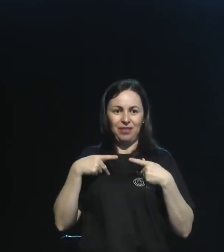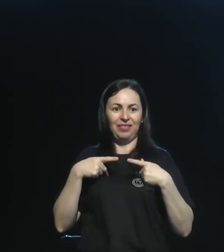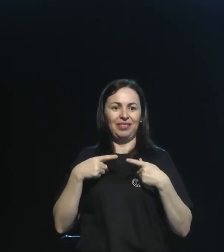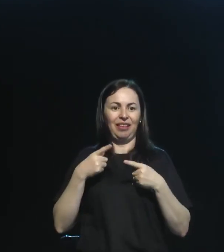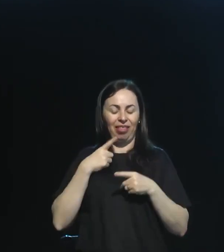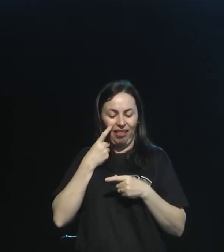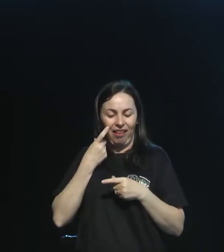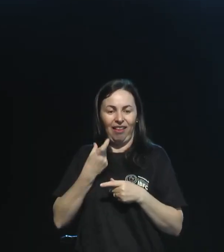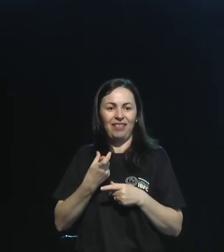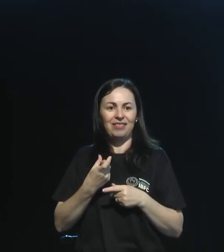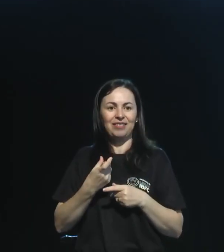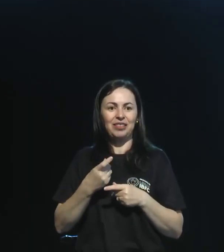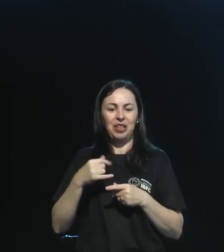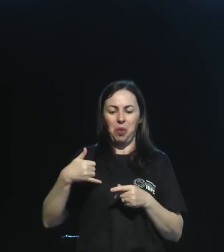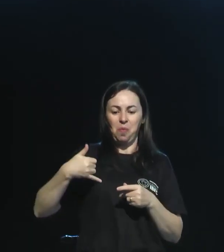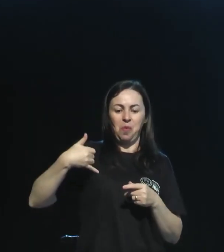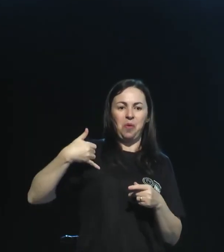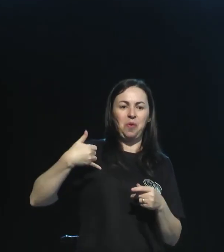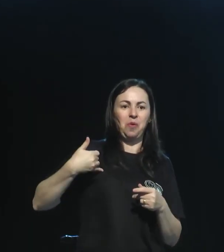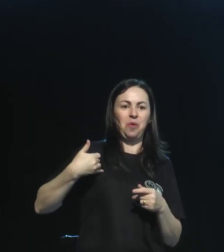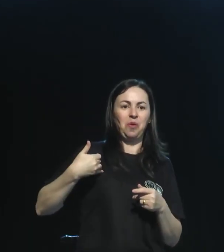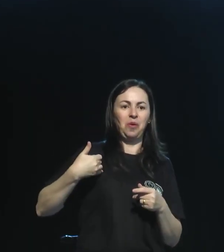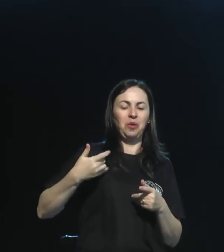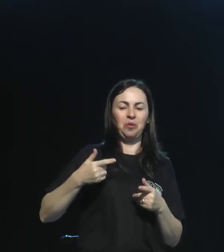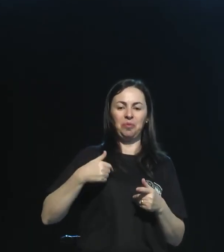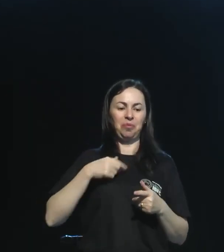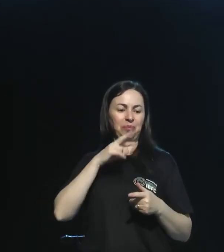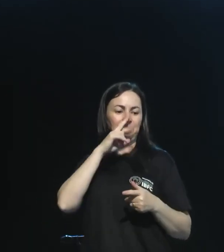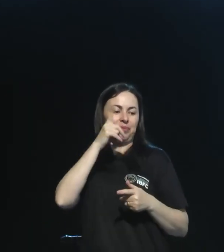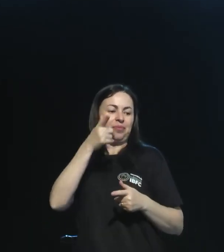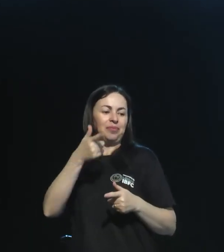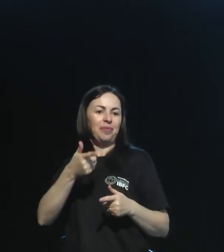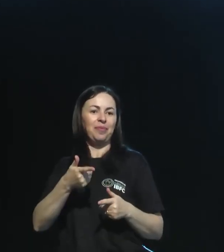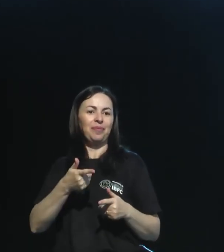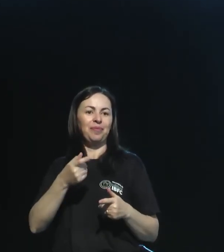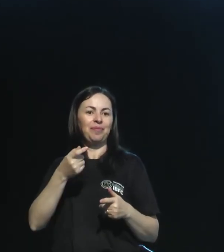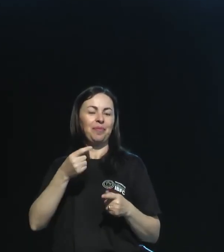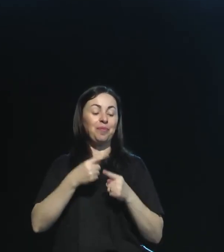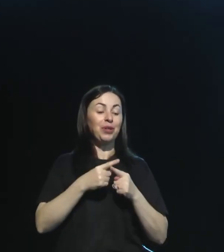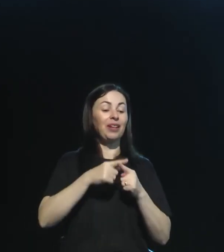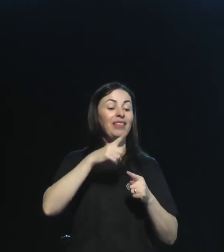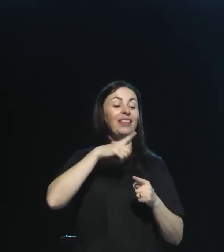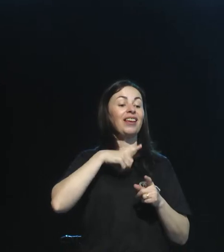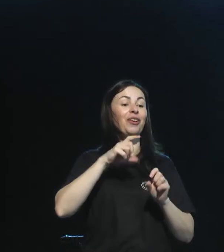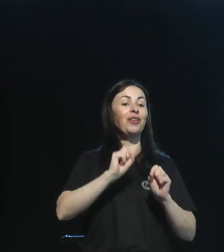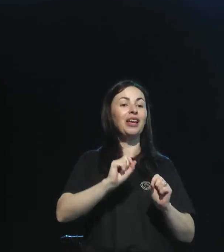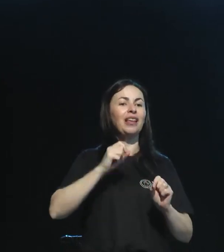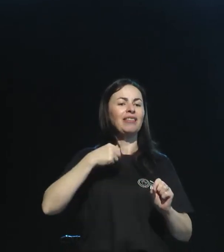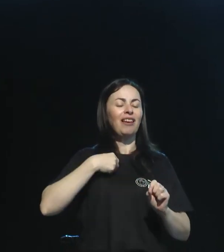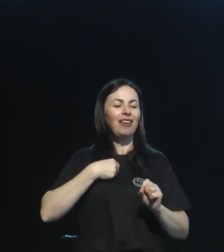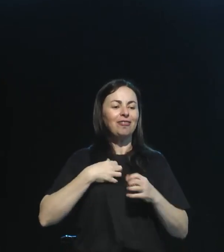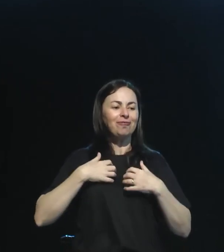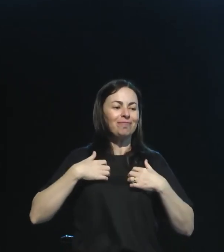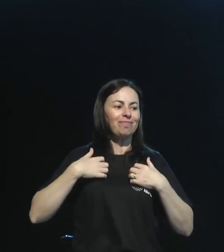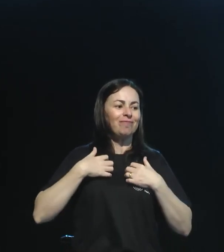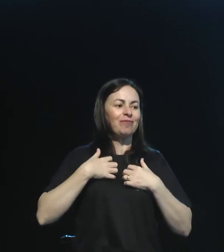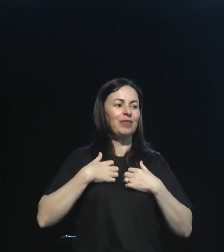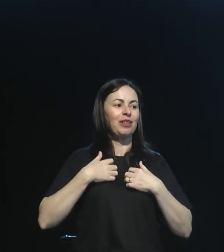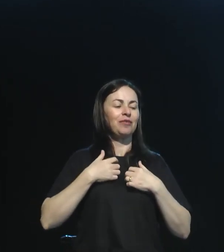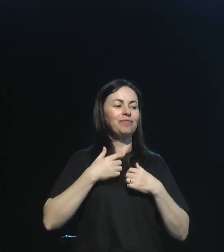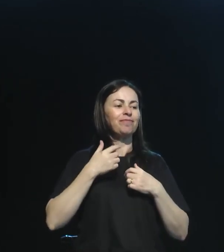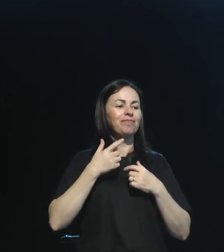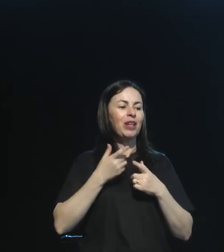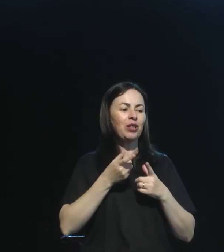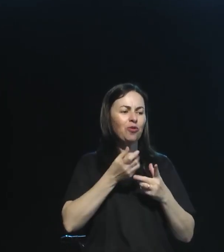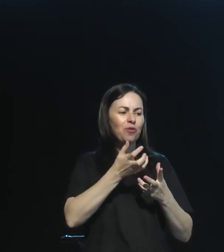interesseiro, orgulhoso, arrogante, prepotente, porque em algum momento você vai sentir vontade de julgar alguém, você